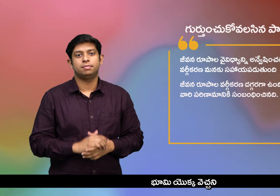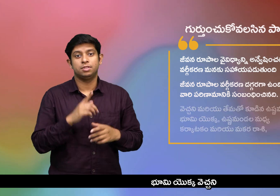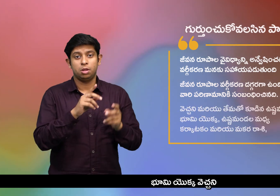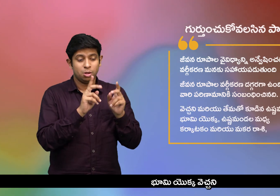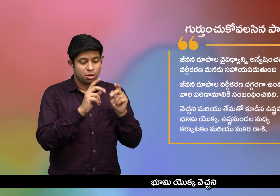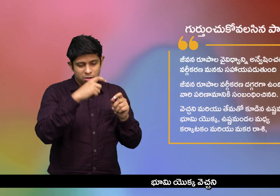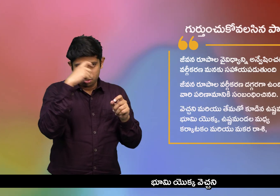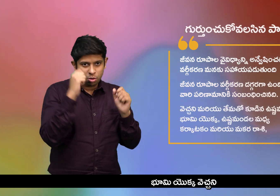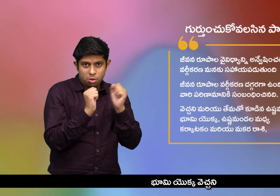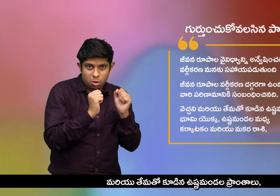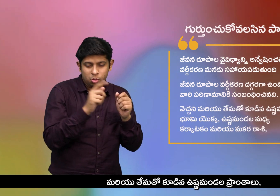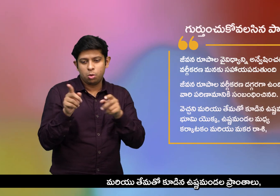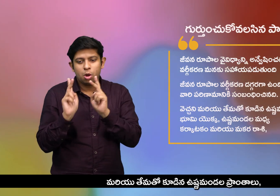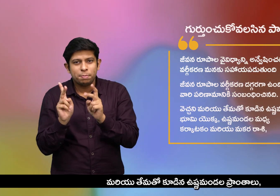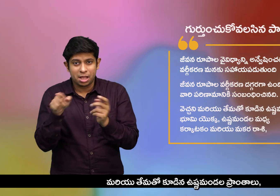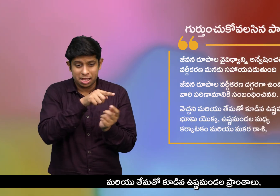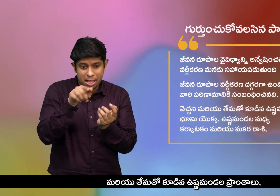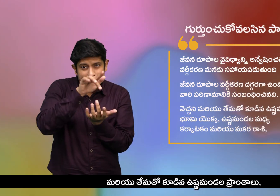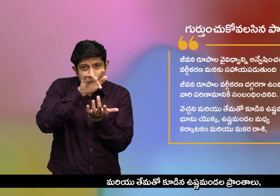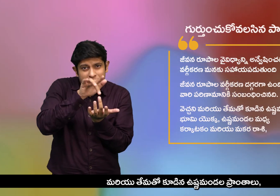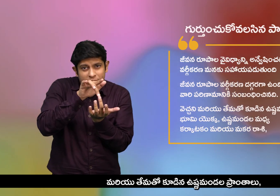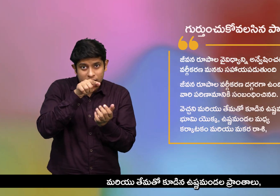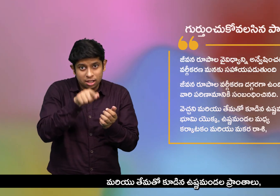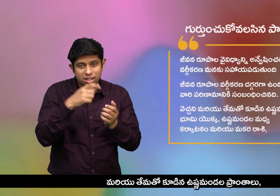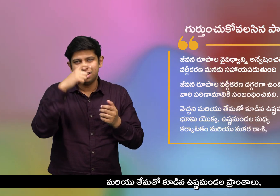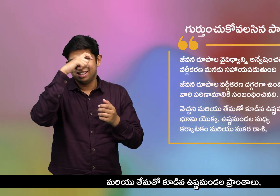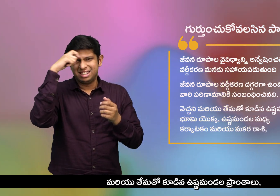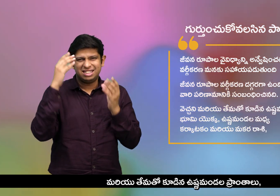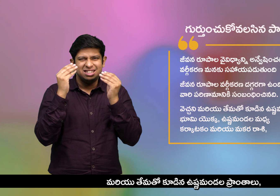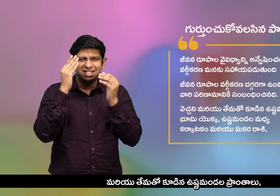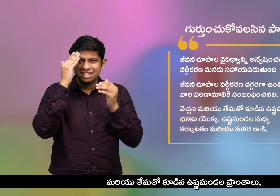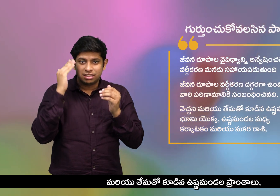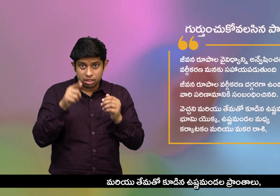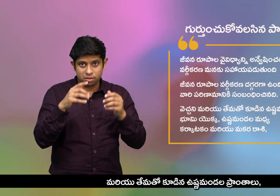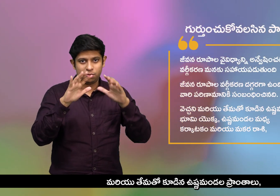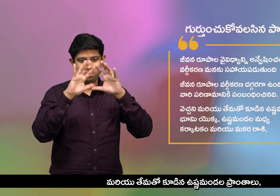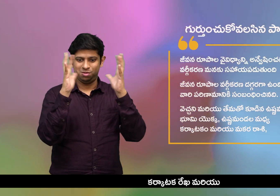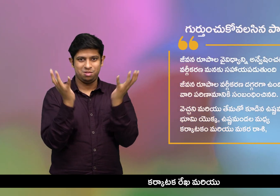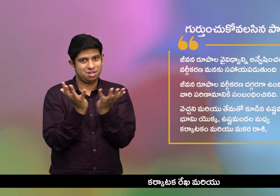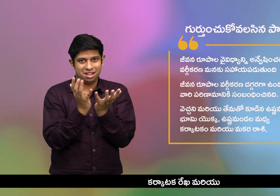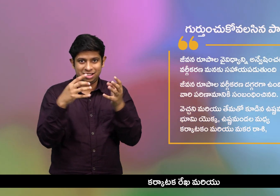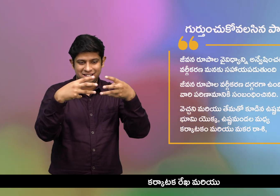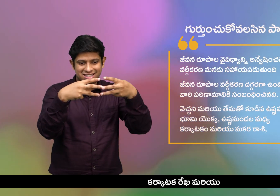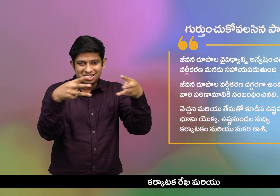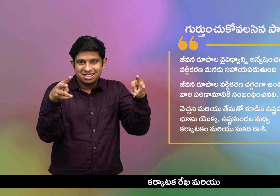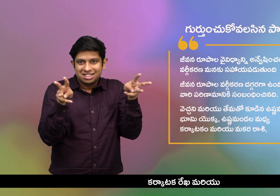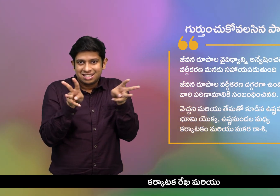భూమి యొక్క వెచ్చని మరియు తేమతో కూడిన ఉష్ణమండల ప్రాంతాలు, కర్కాటక రాశి